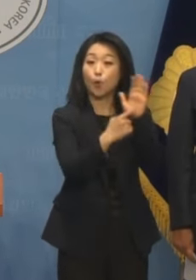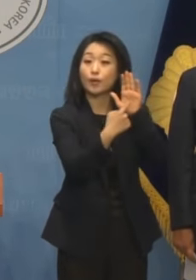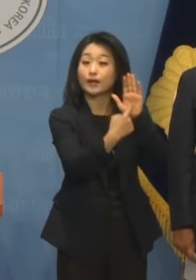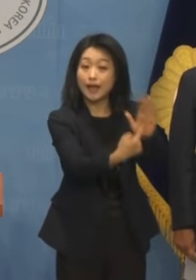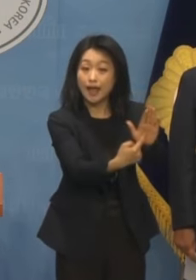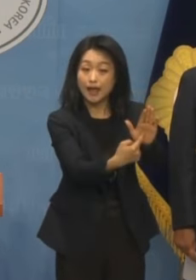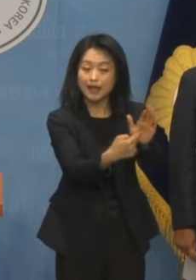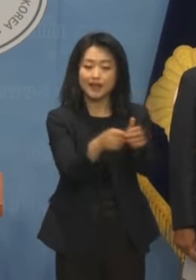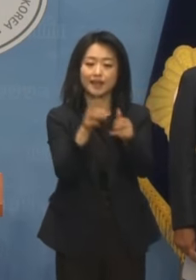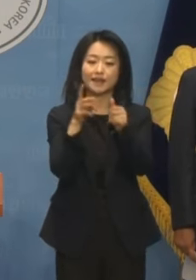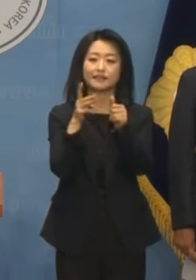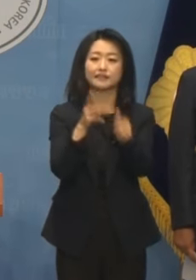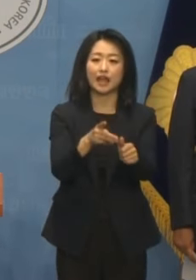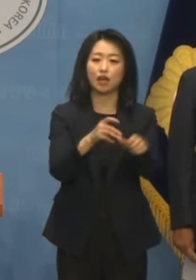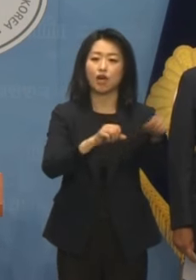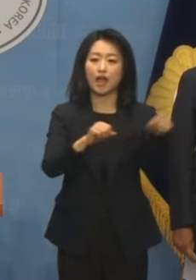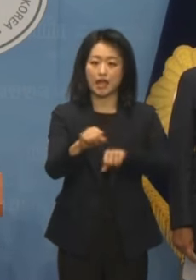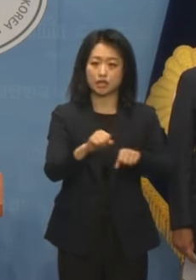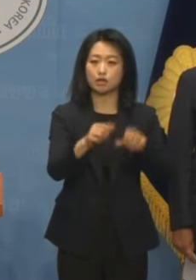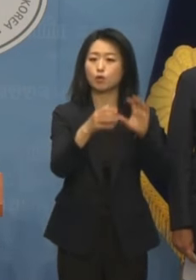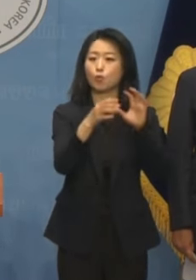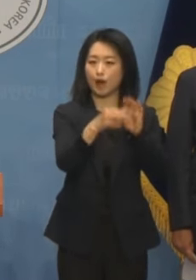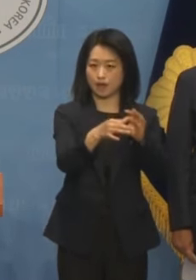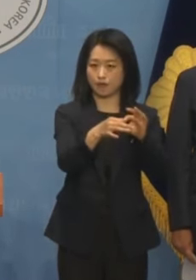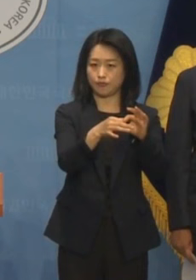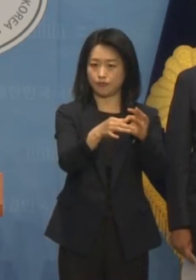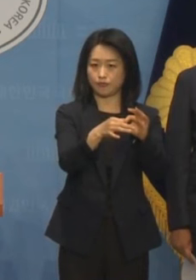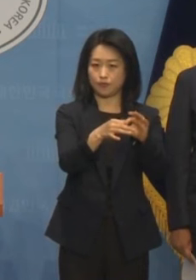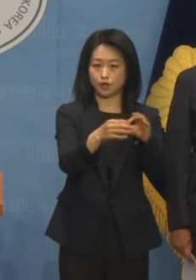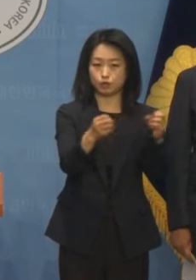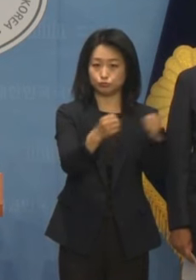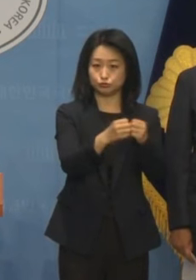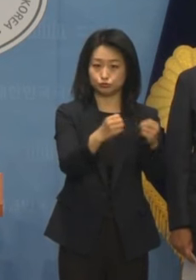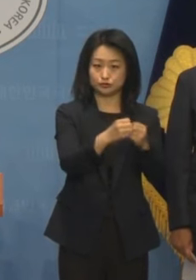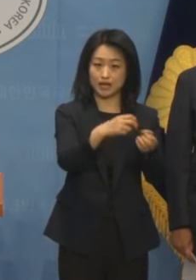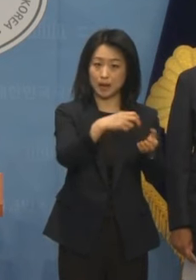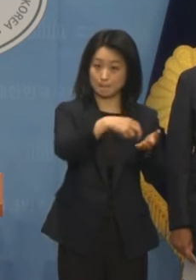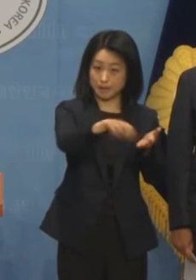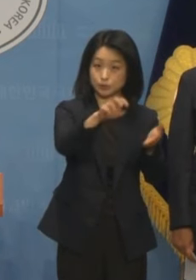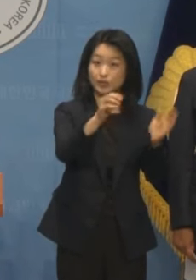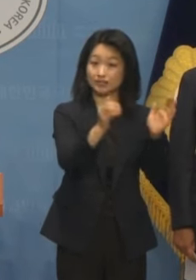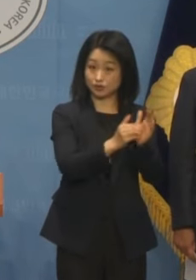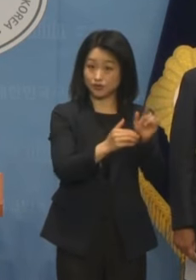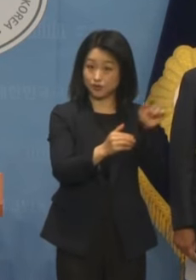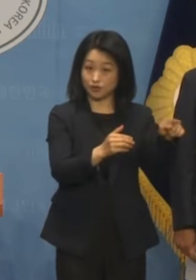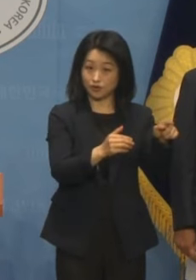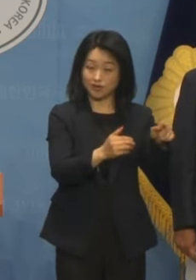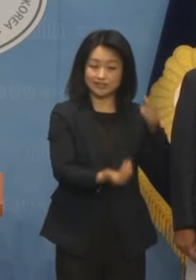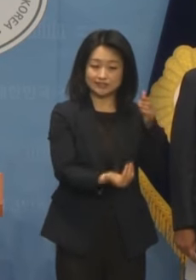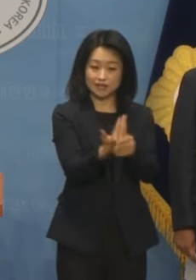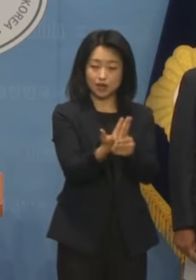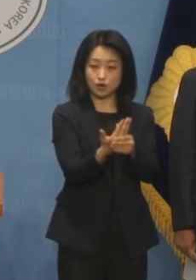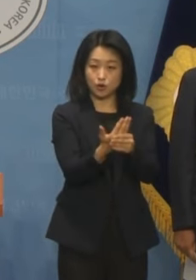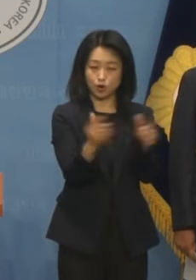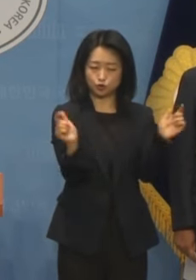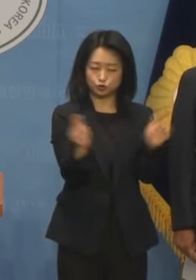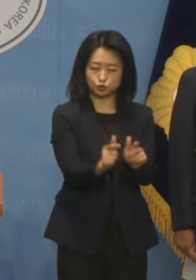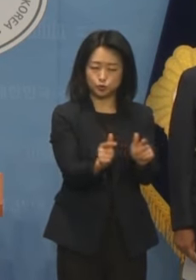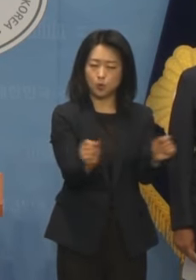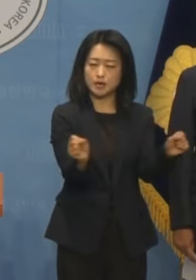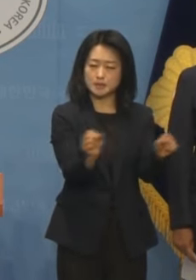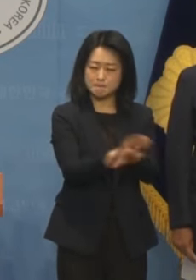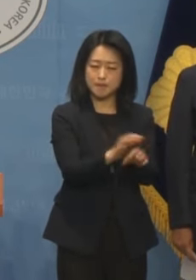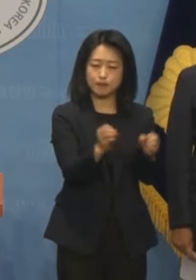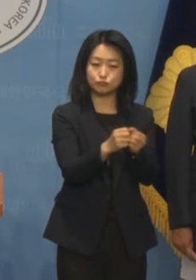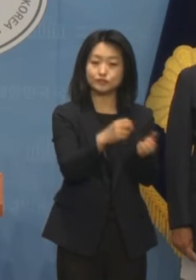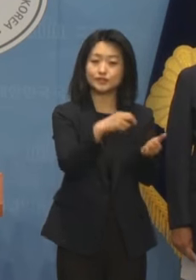이 테러 행위와 관련된 그런 문자를 발생했고 사건을 축소 은폐하려는 그런